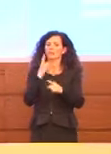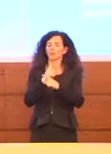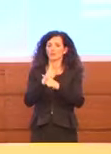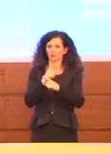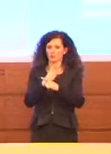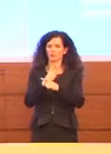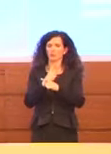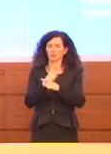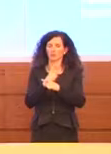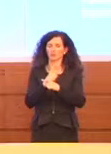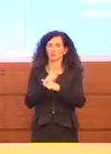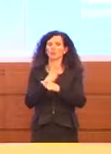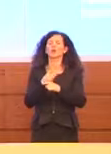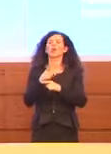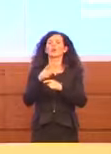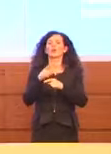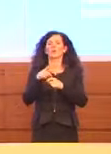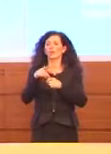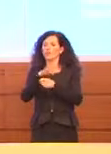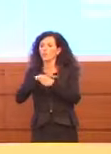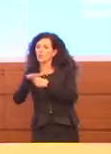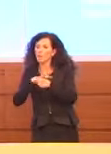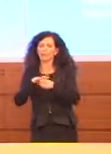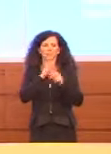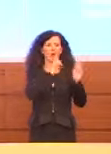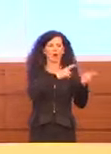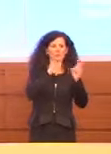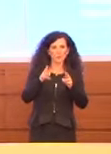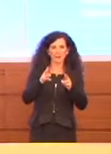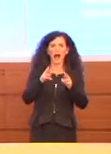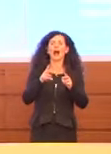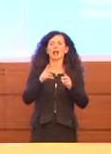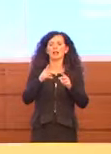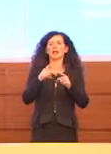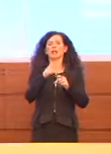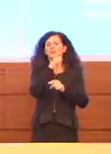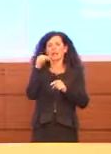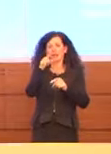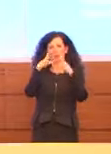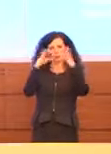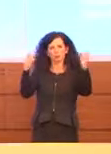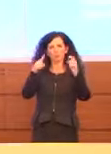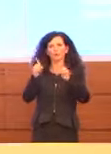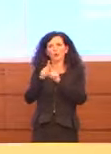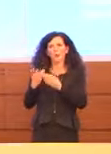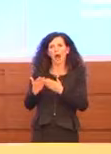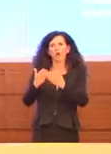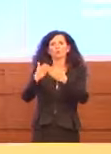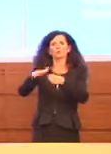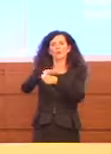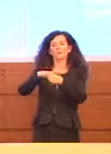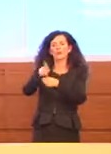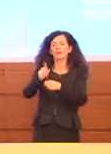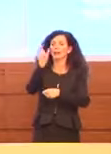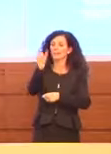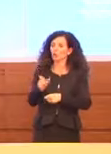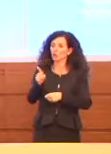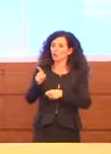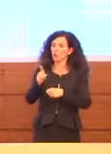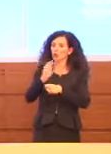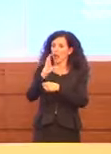la famiglia ma che consentono appunto di essere di supporto alla famiglia per per assicurare un adeguato isolamento